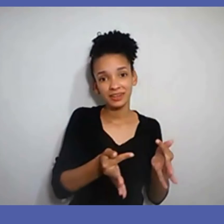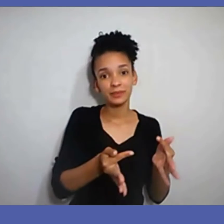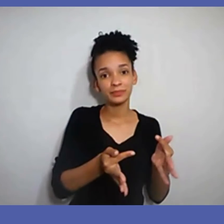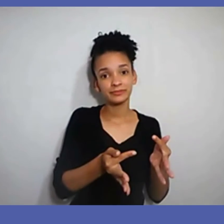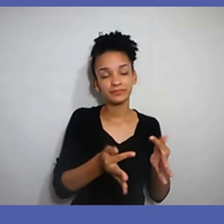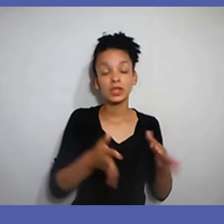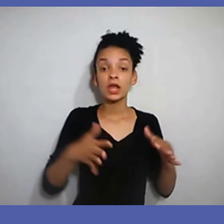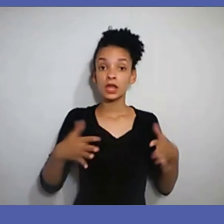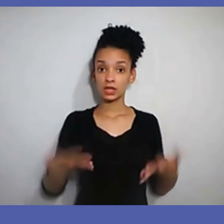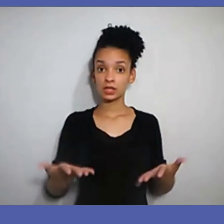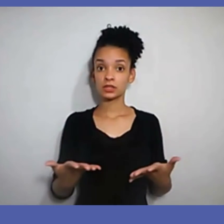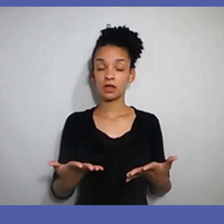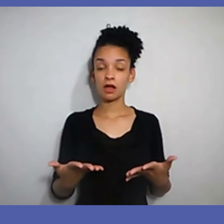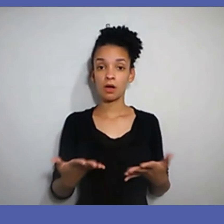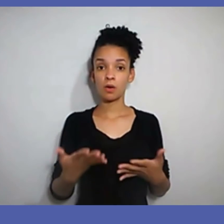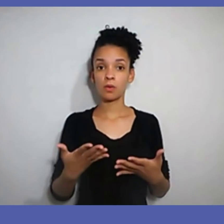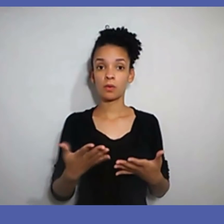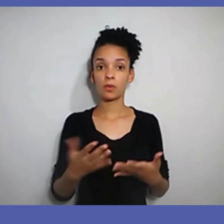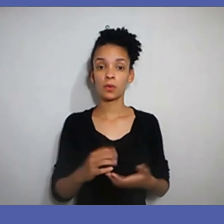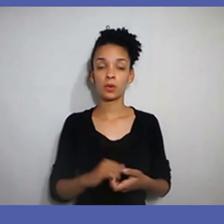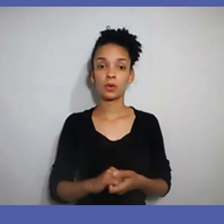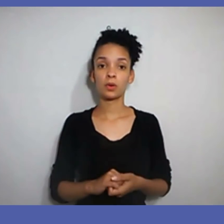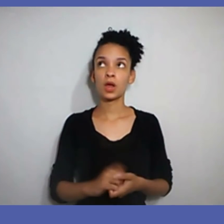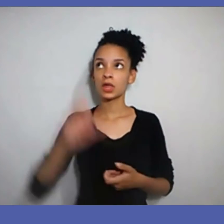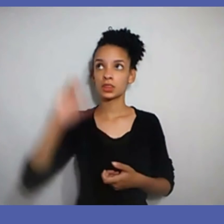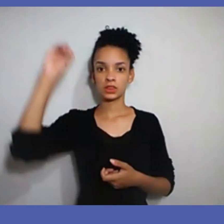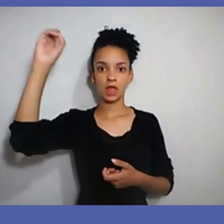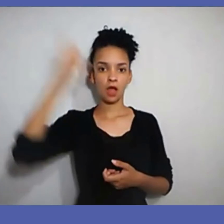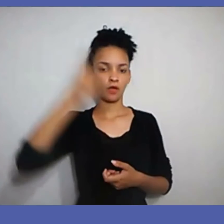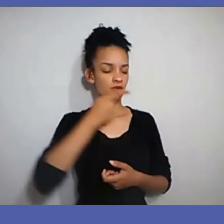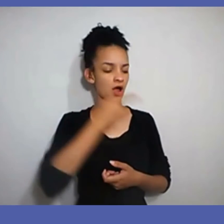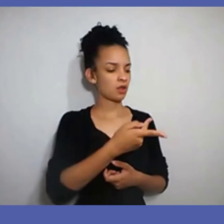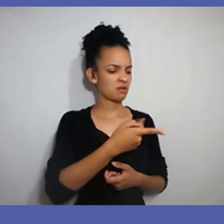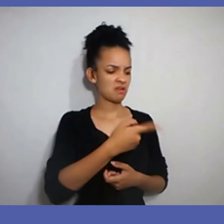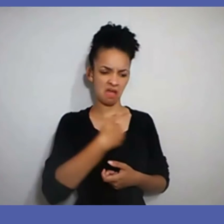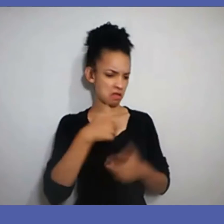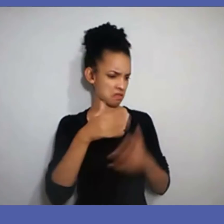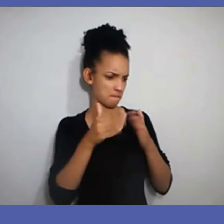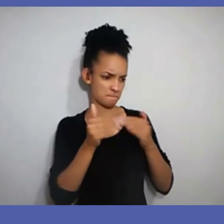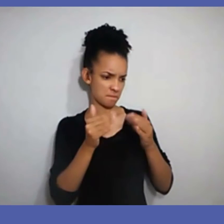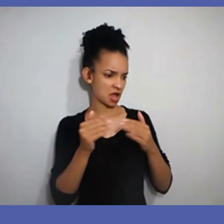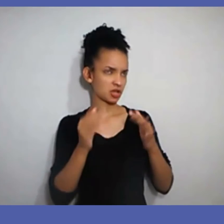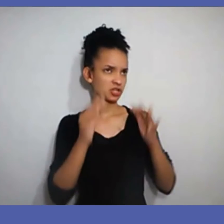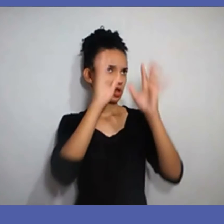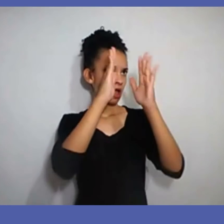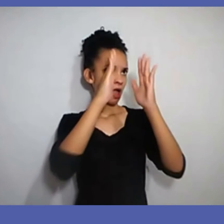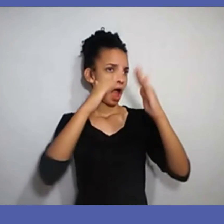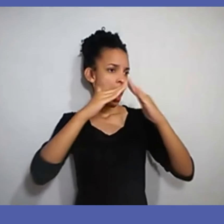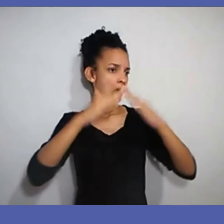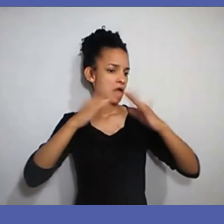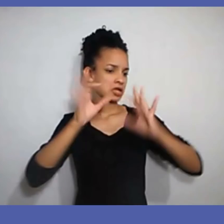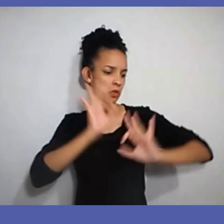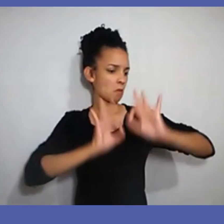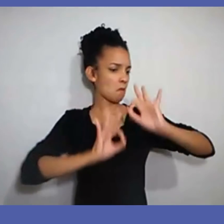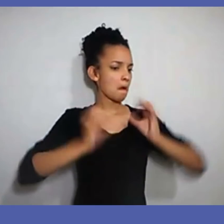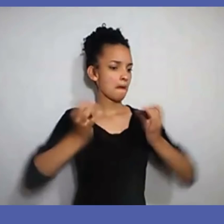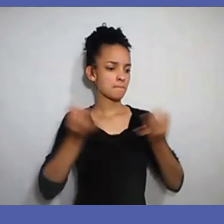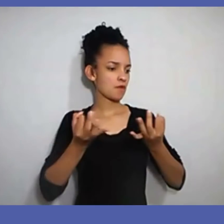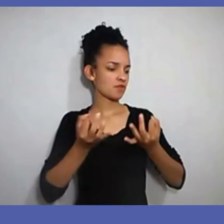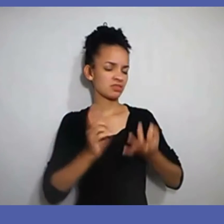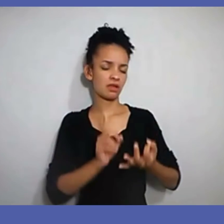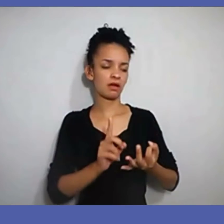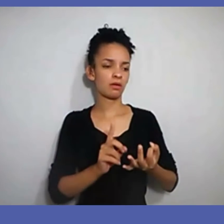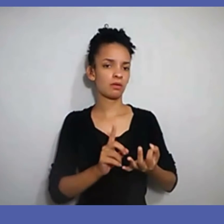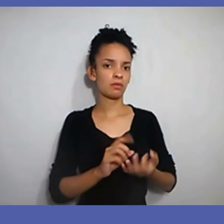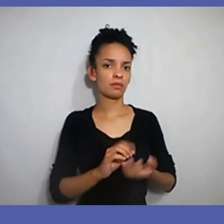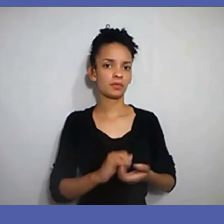eu nunca exigi uma casa de cedro para ninguém, desde que eu vos tirei do Egito, eu sempre, a